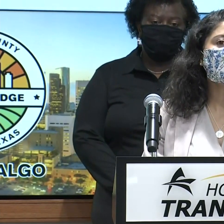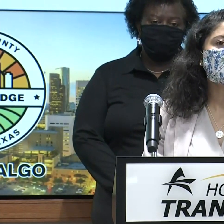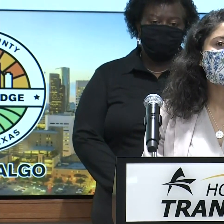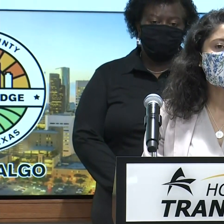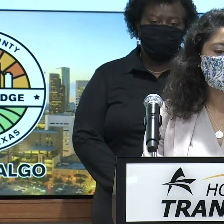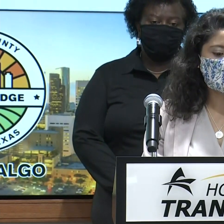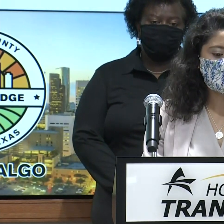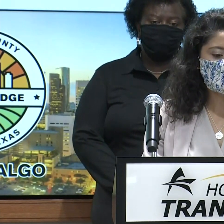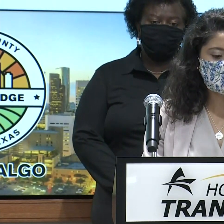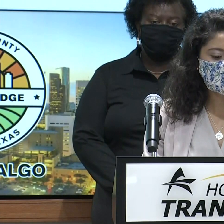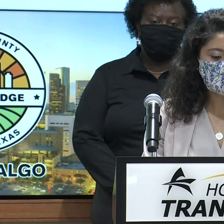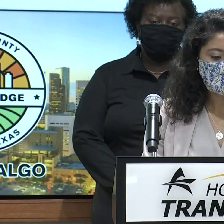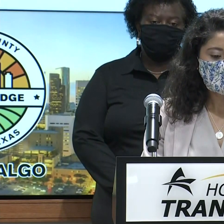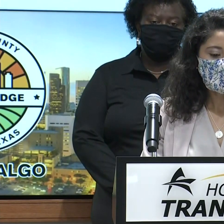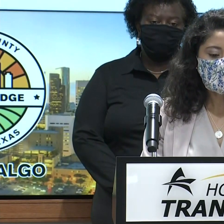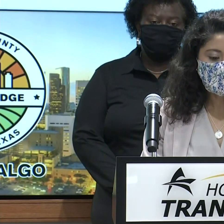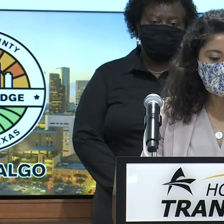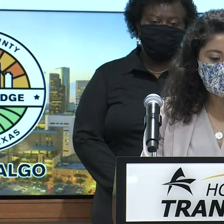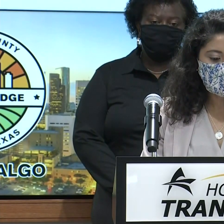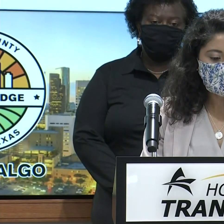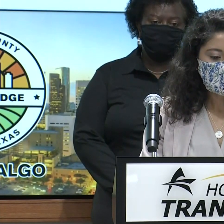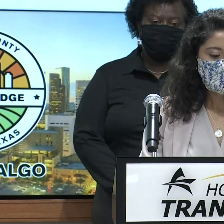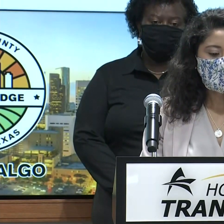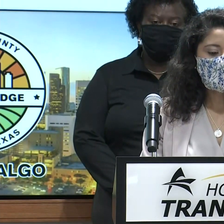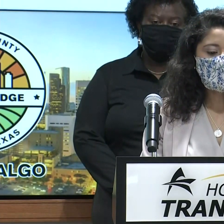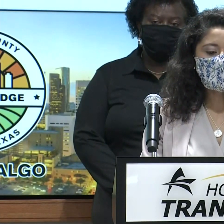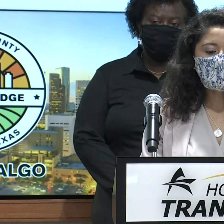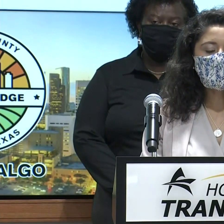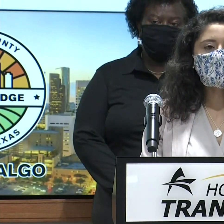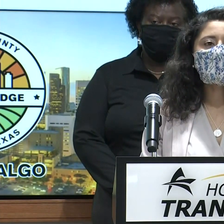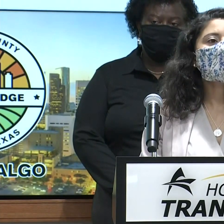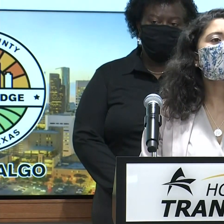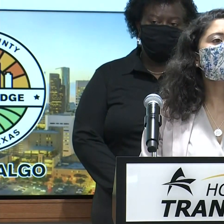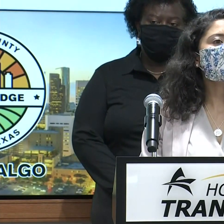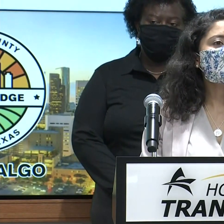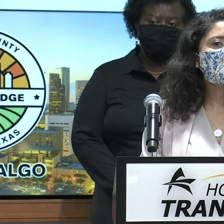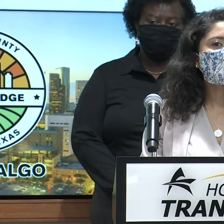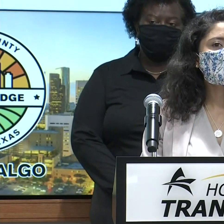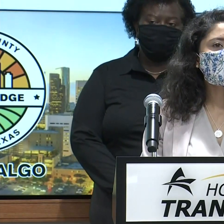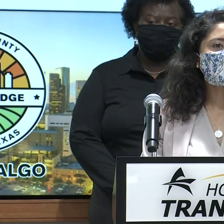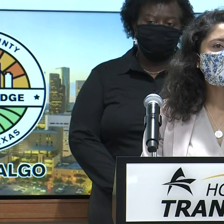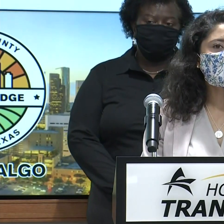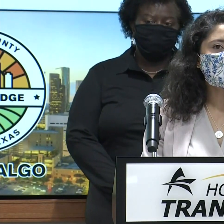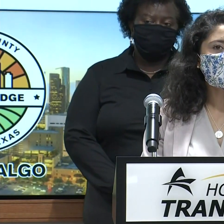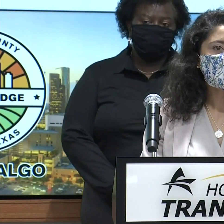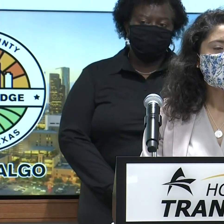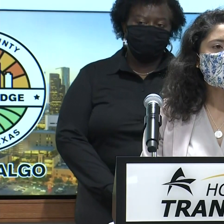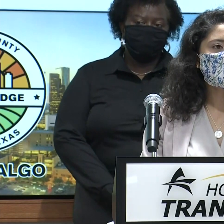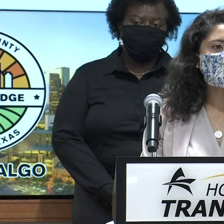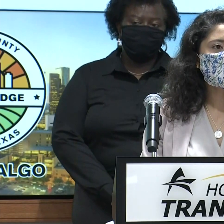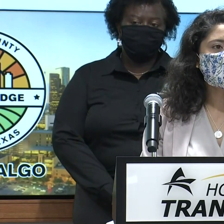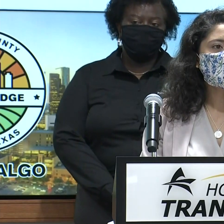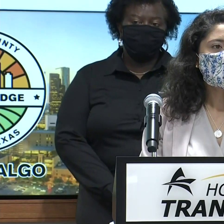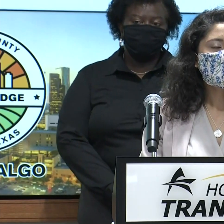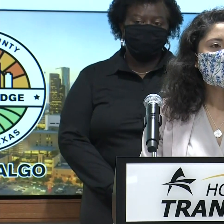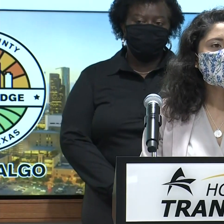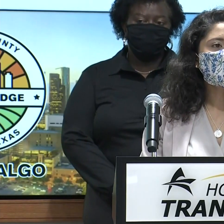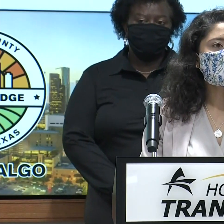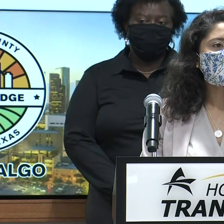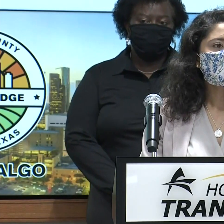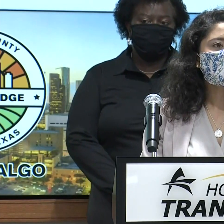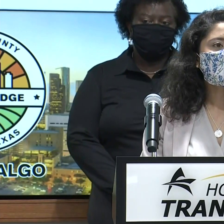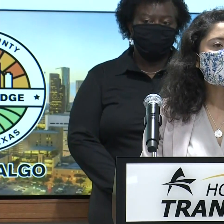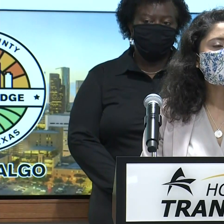plantas químicas en el condado Harris. Y también en la investigación que se está haciendo en cuanto